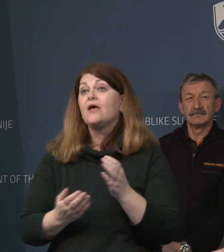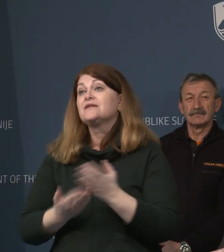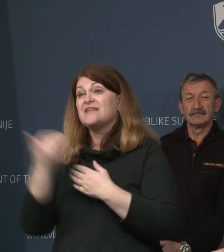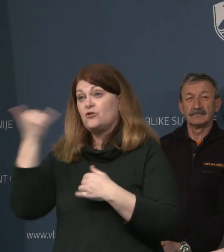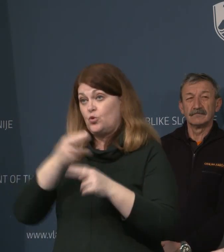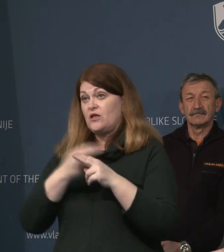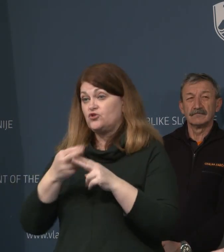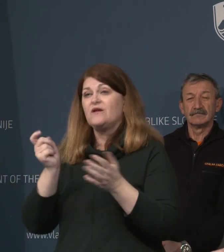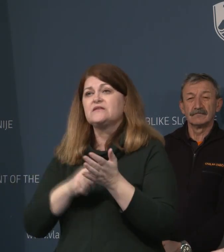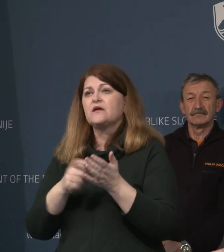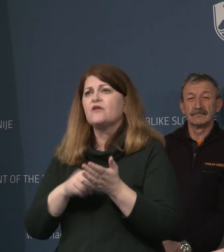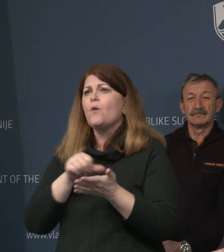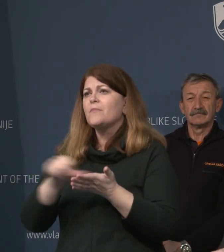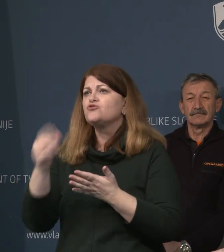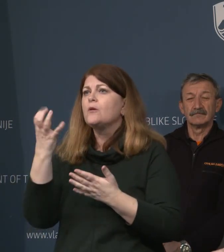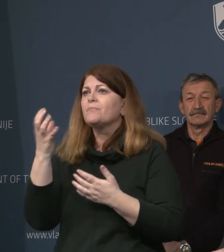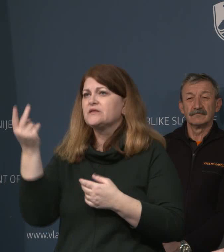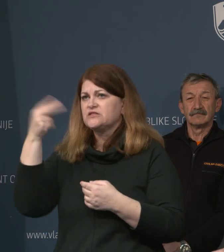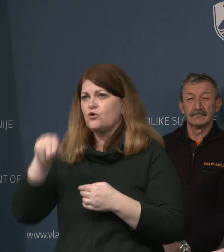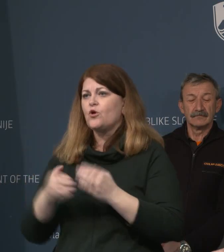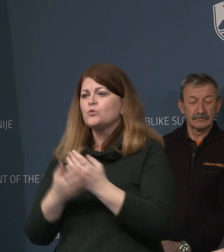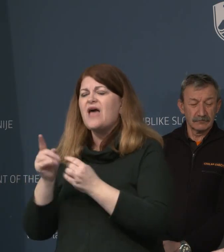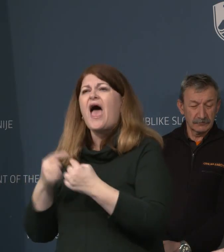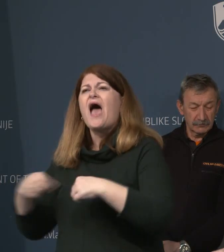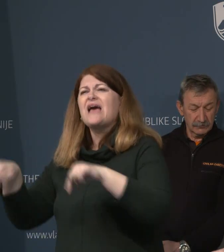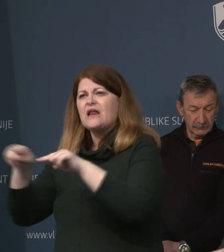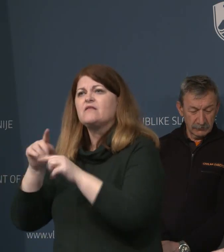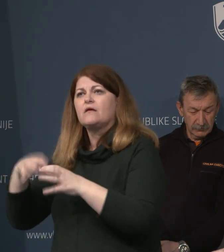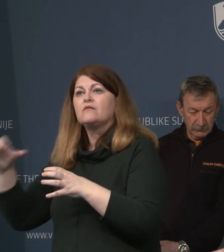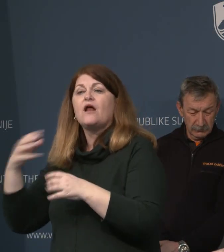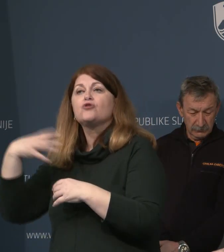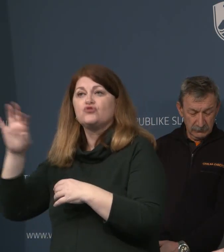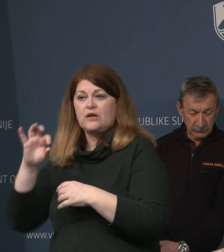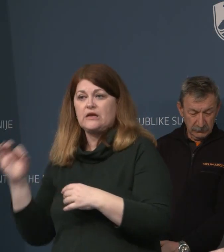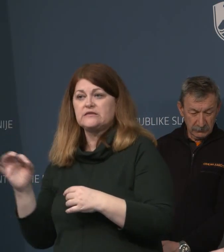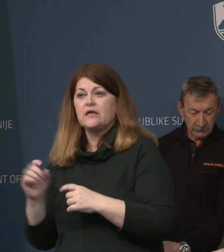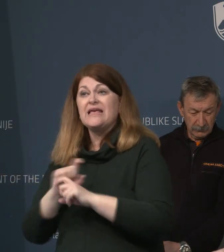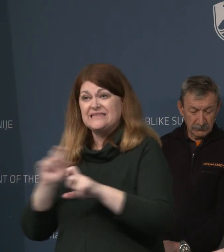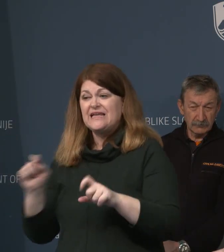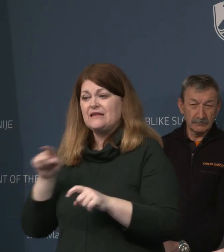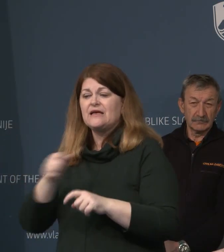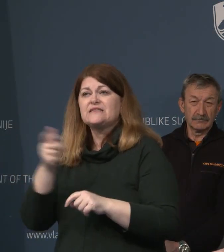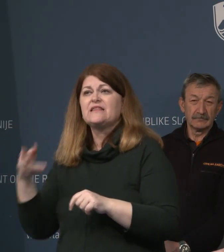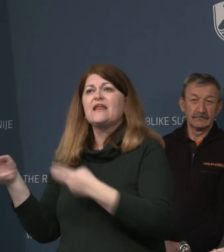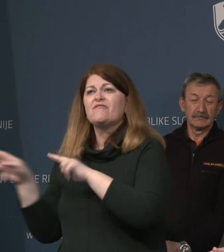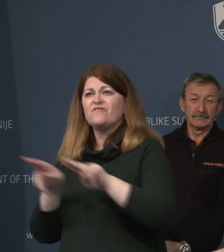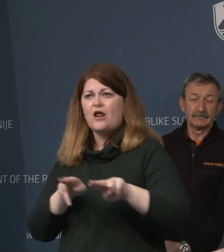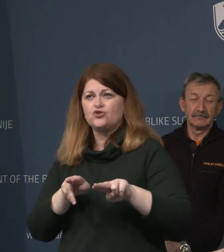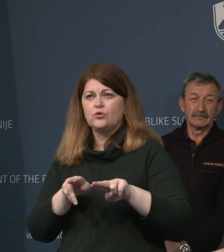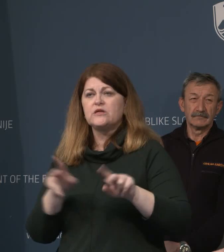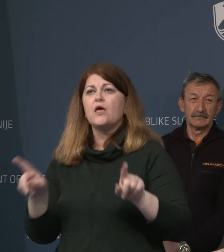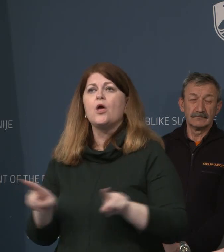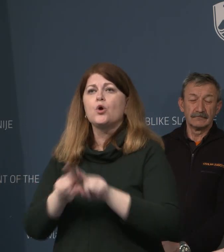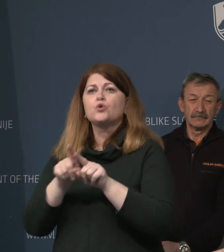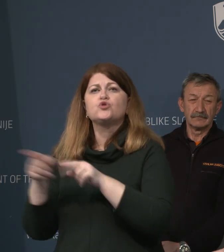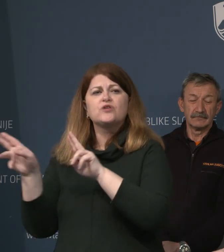pa v bistvu zahtevajo plačilo 500 evrov za to karanteno, ki naj bi trajala 14 dni. Zaradi tega se nekateri vračajo nazaj, tako kot so se